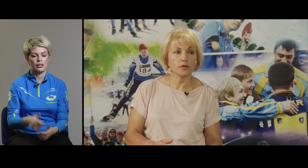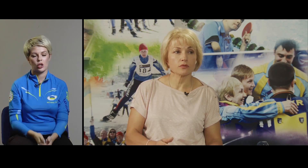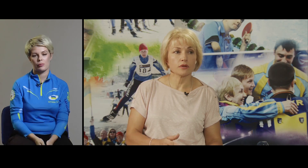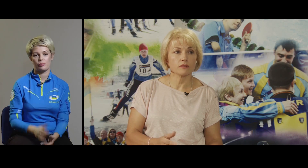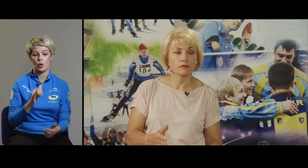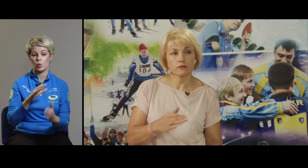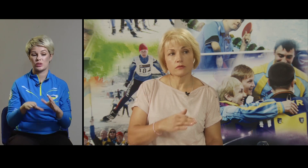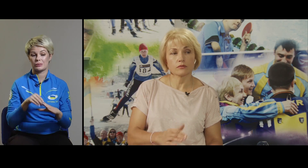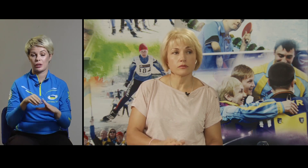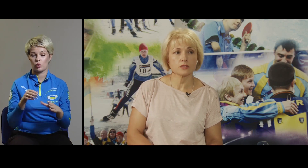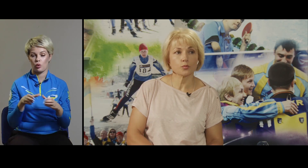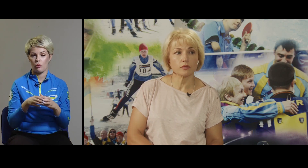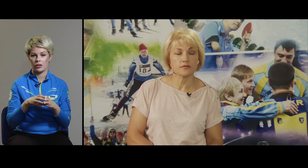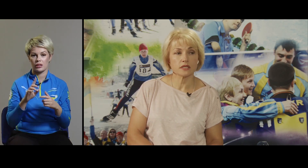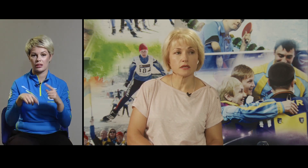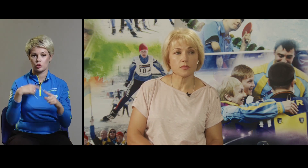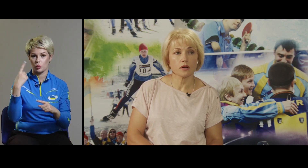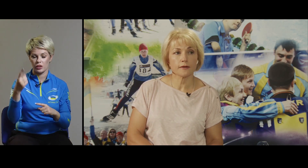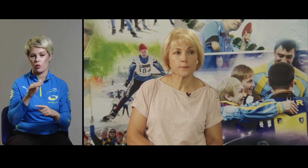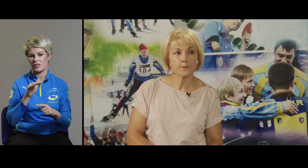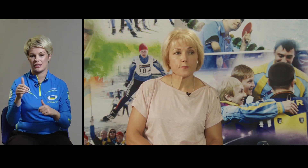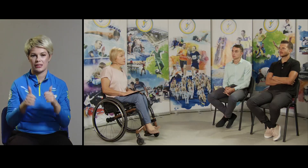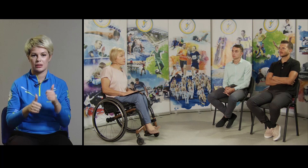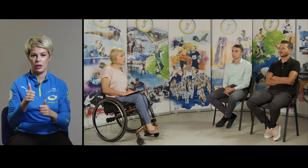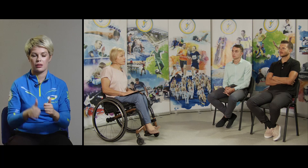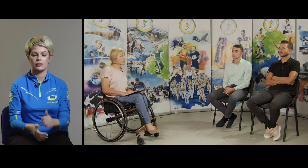у збірної до наступних офіційних змагань?